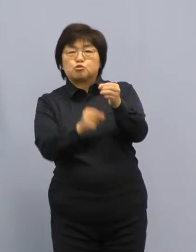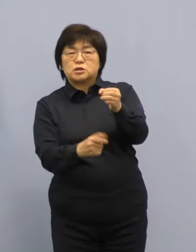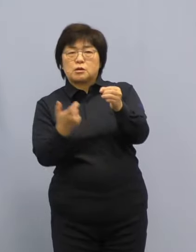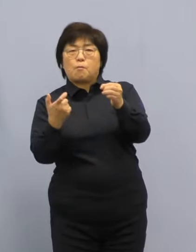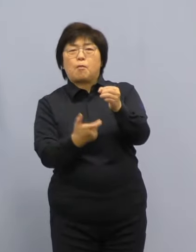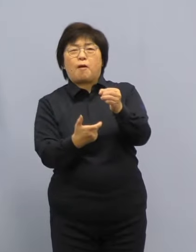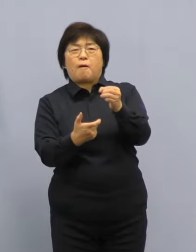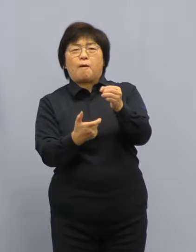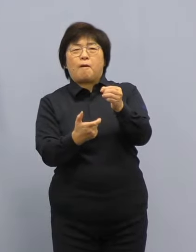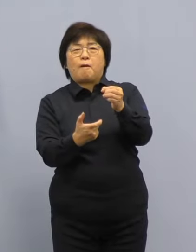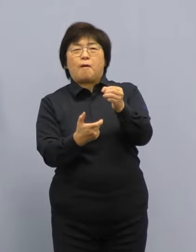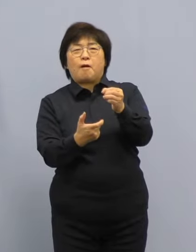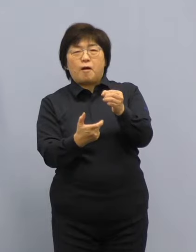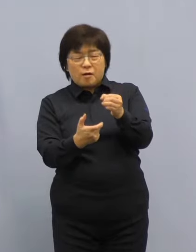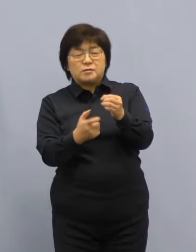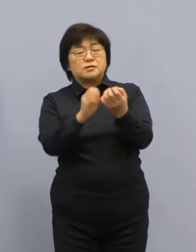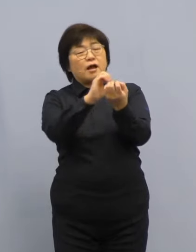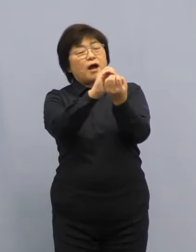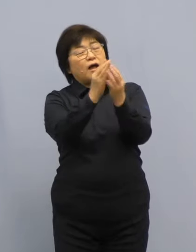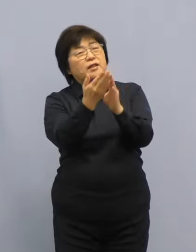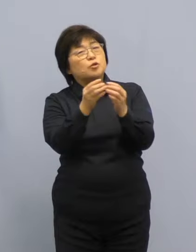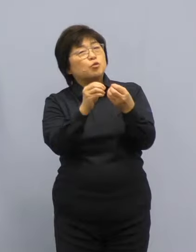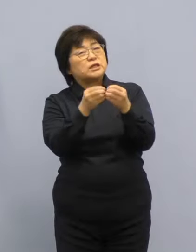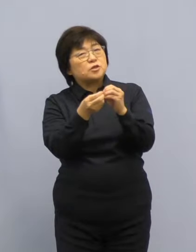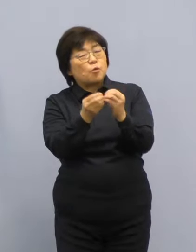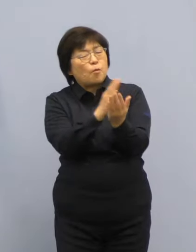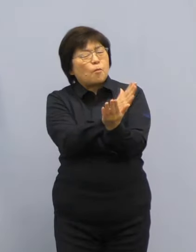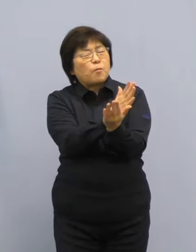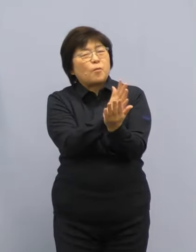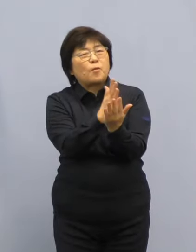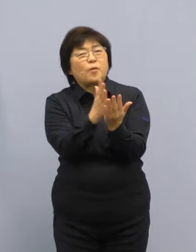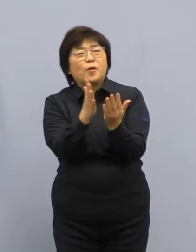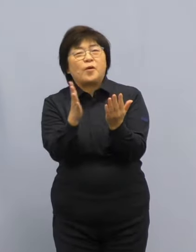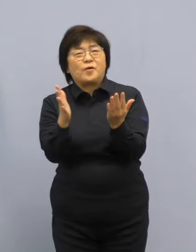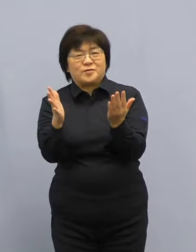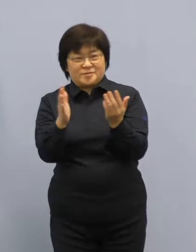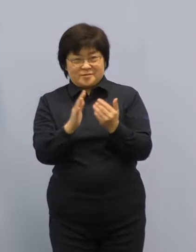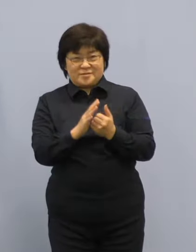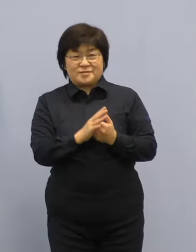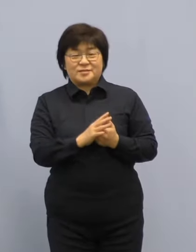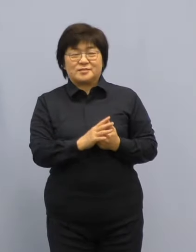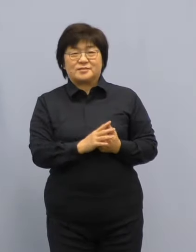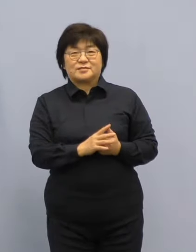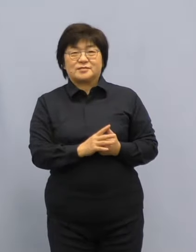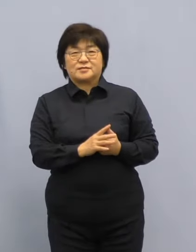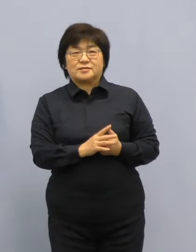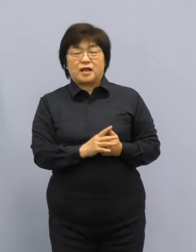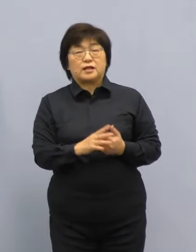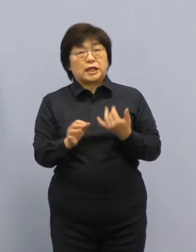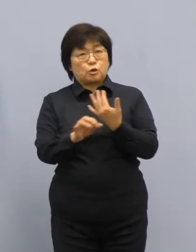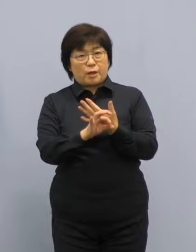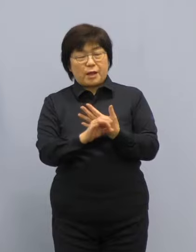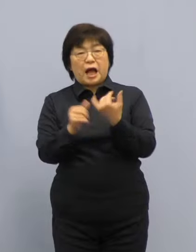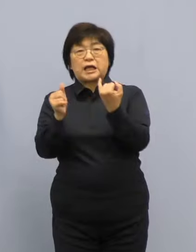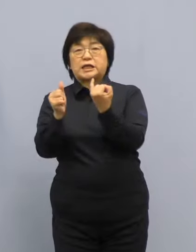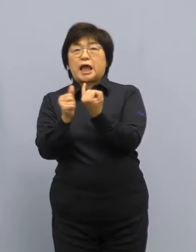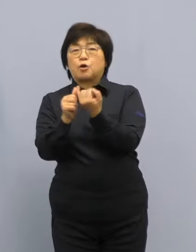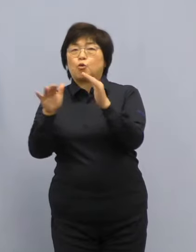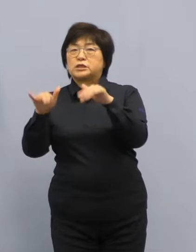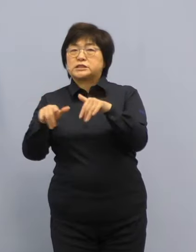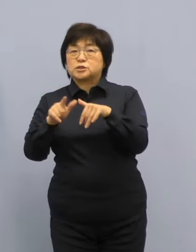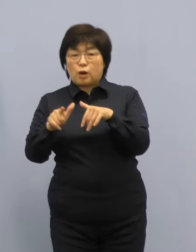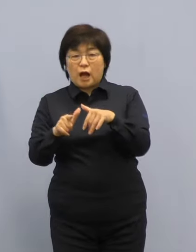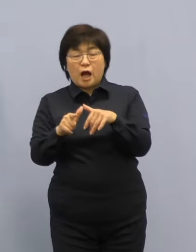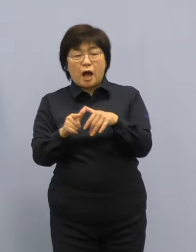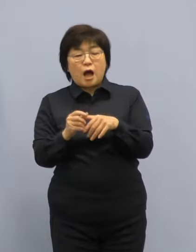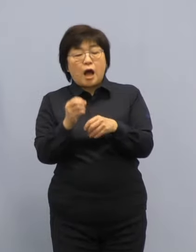がしっかりしていて、またお花の色のバリエーションも多いということで、 結婚式とかそのアレンジの中